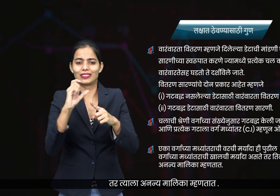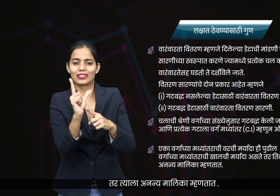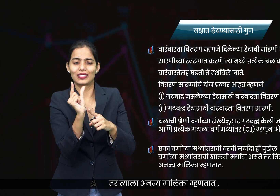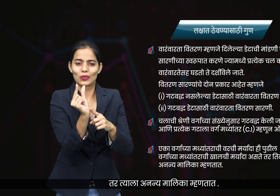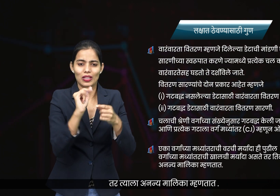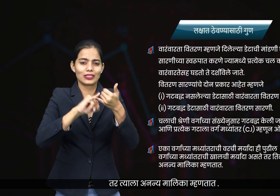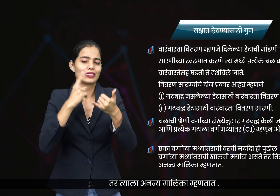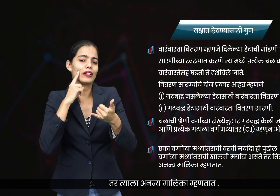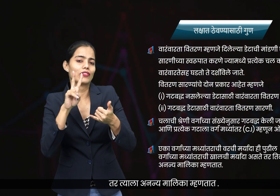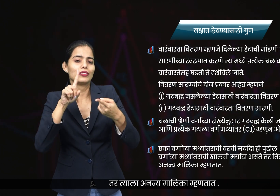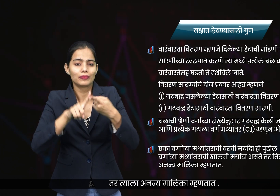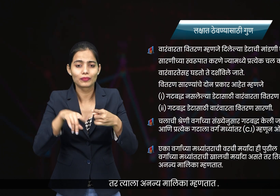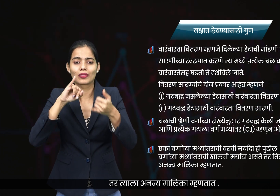त्याला अनन्य मालिका म्हणतात.